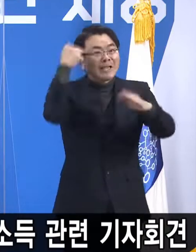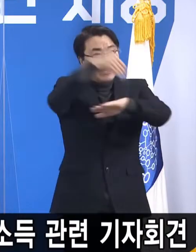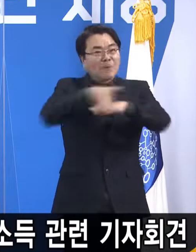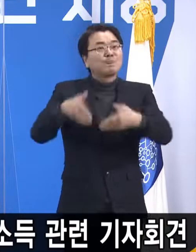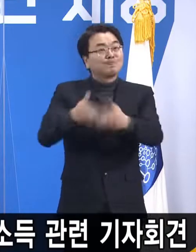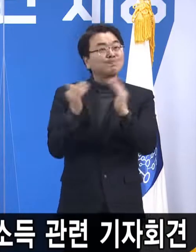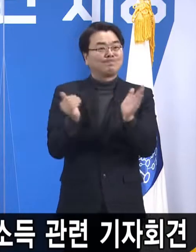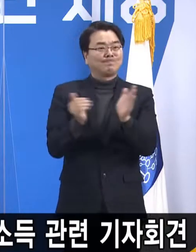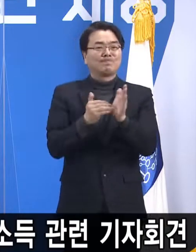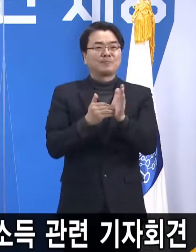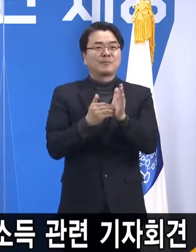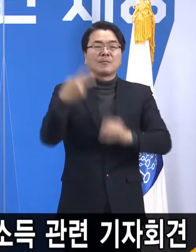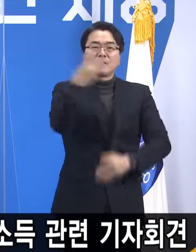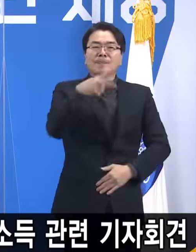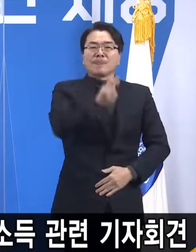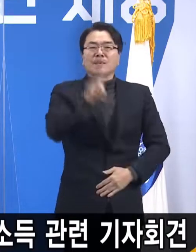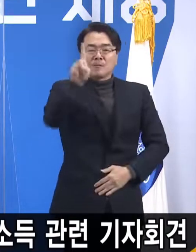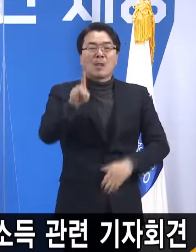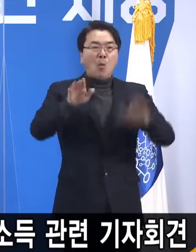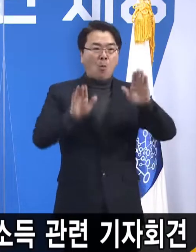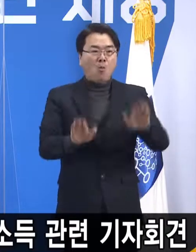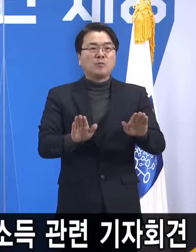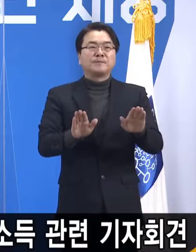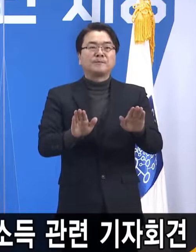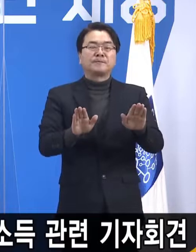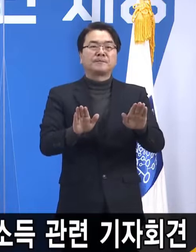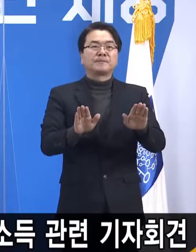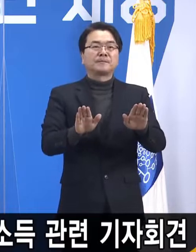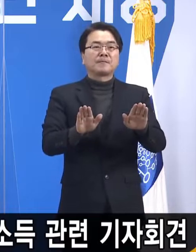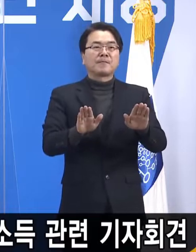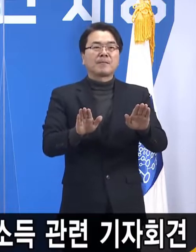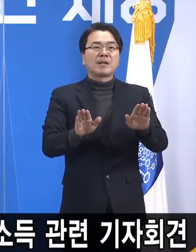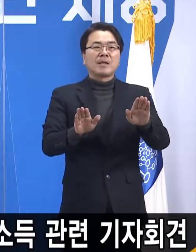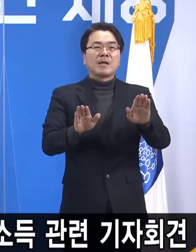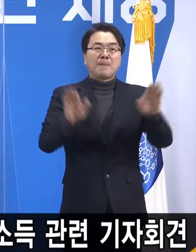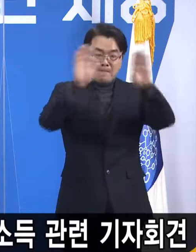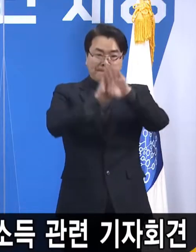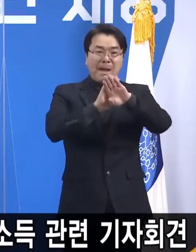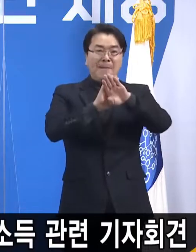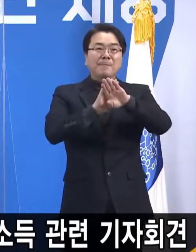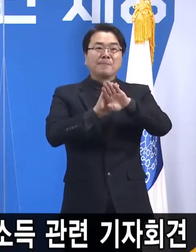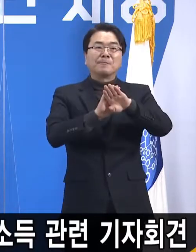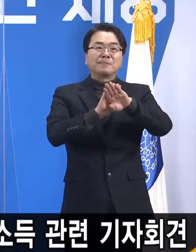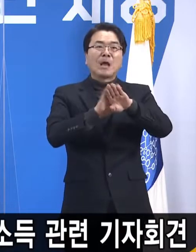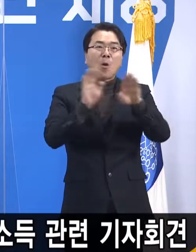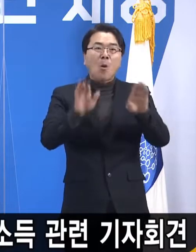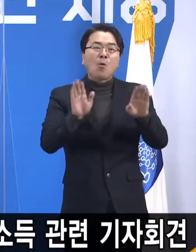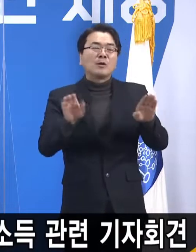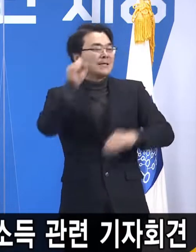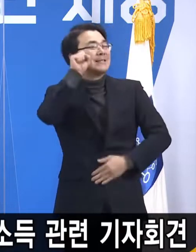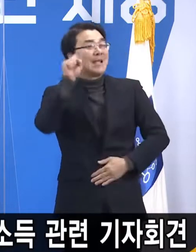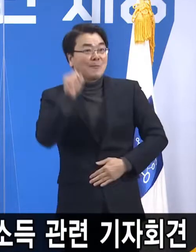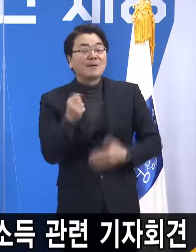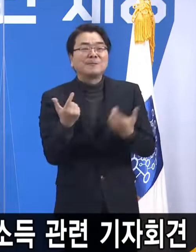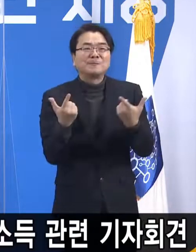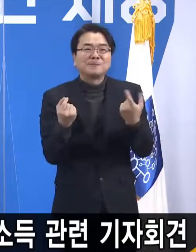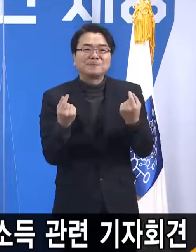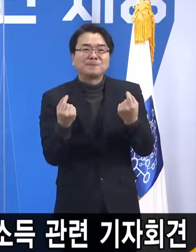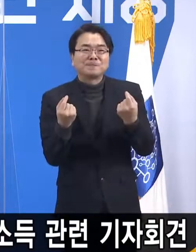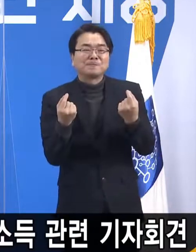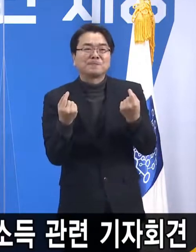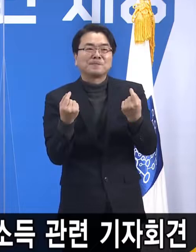경기도민은 2021년 오늘 24시, 오늘 새벽이 되겠죠.